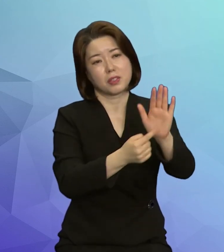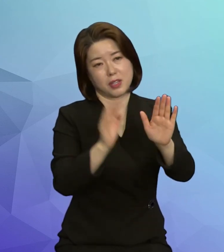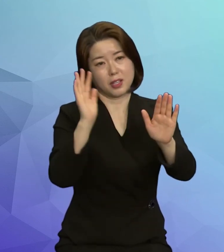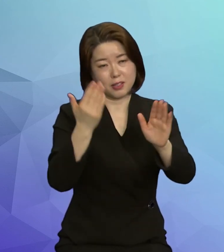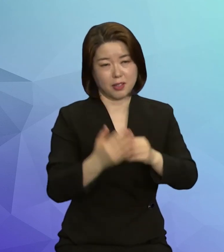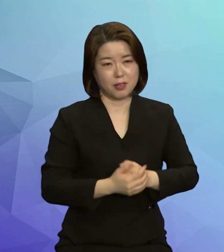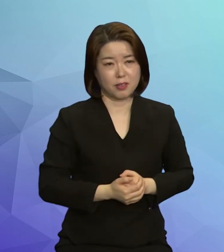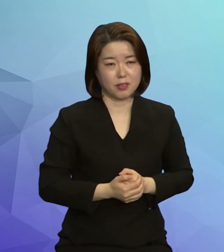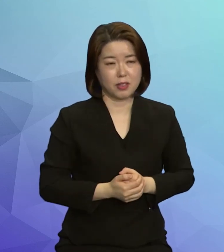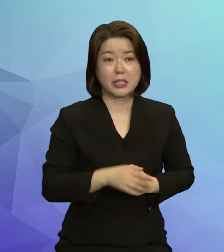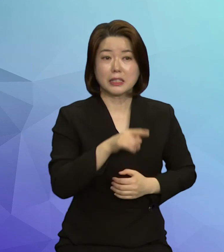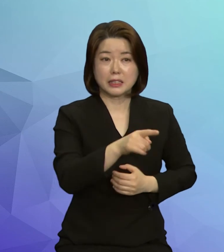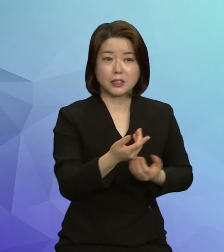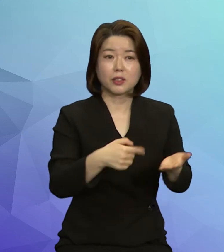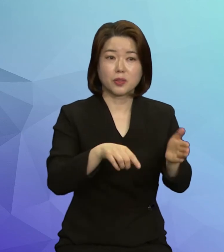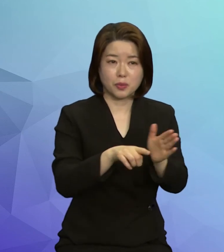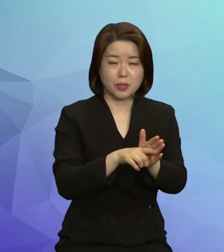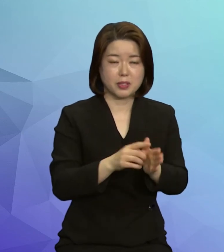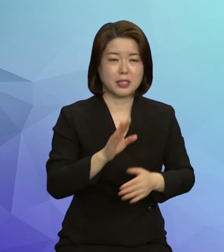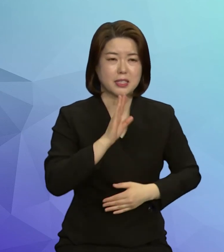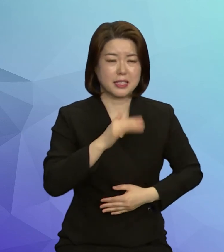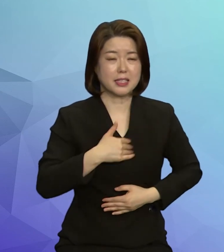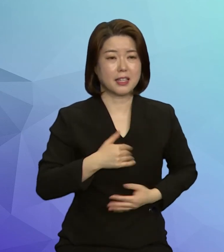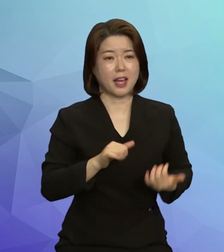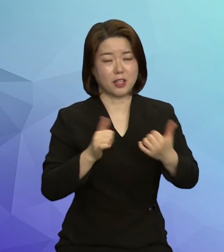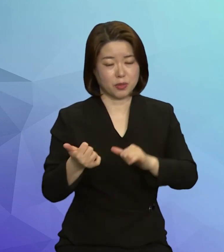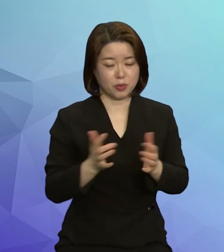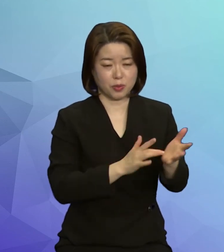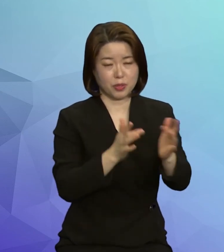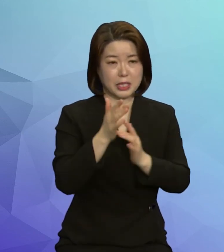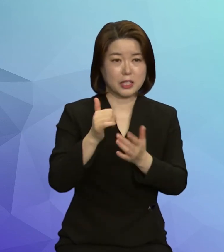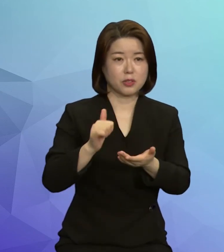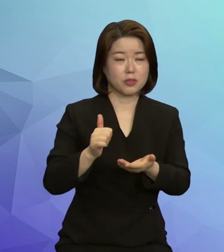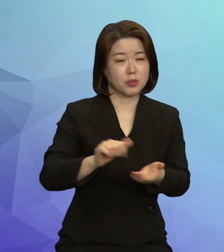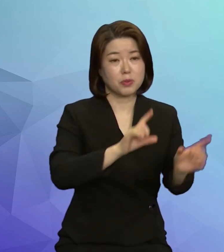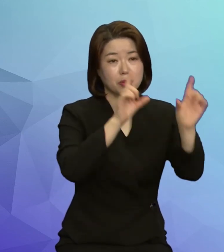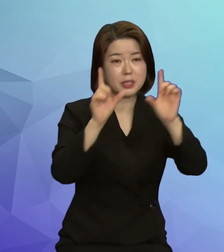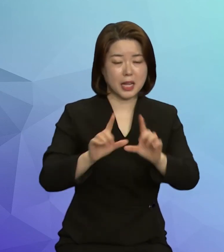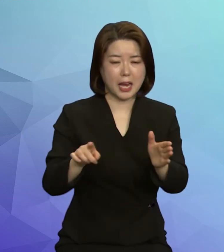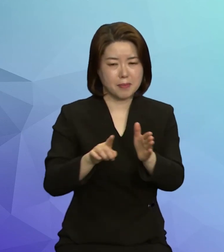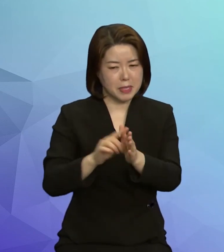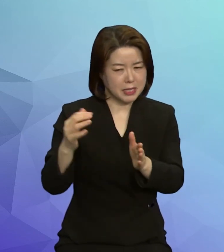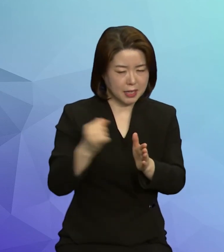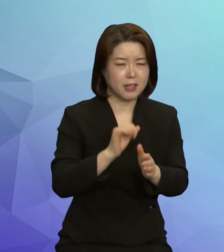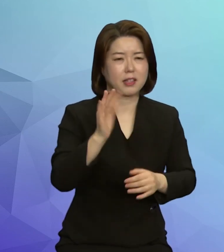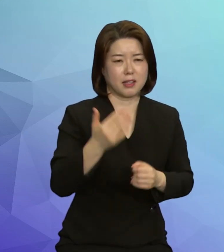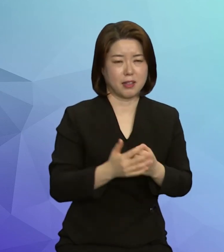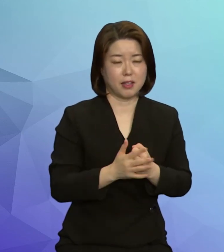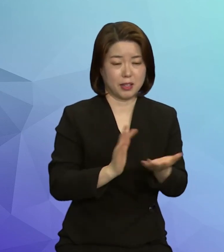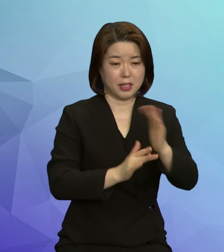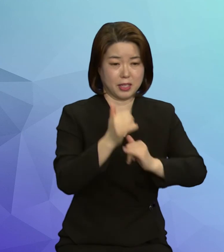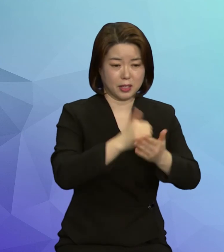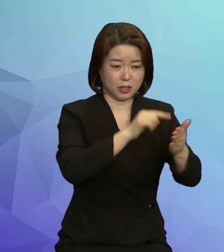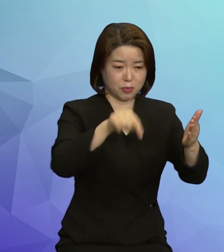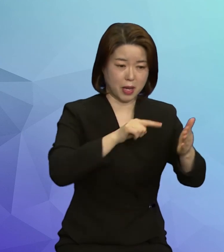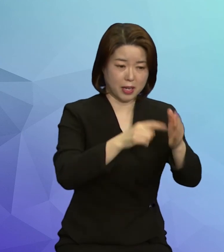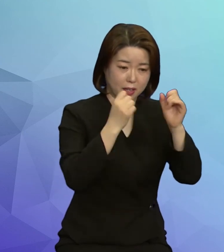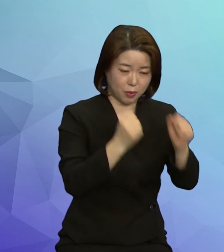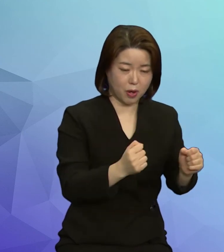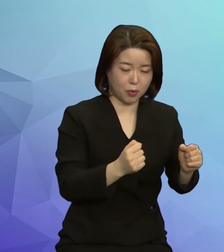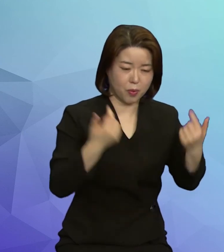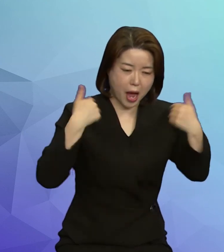드러나요. 그러려면 진짜 나는 죽고 예수로 사는 믿음으로 살아야 합니다. 예수님 안에